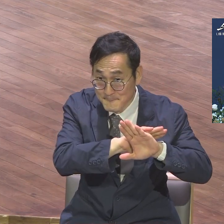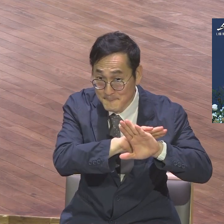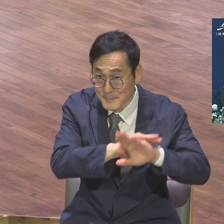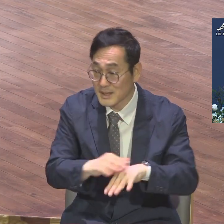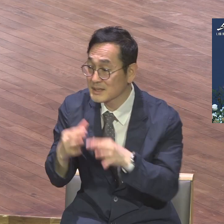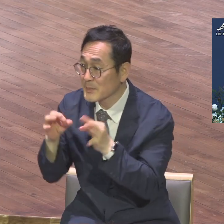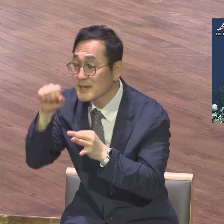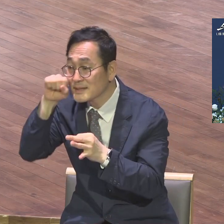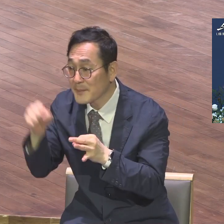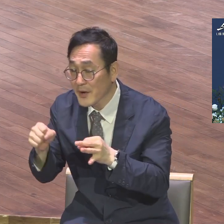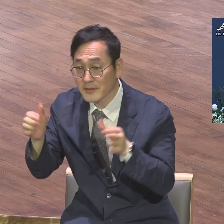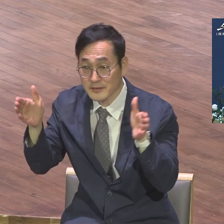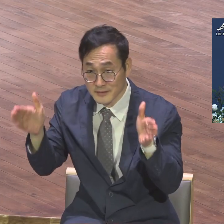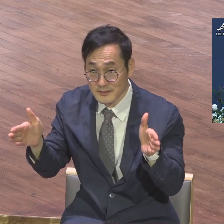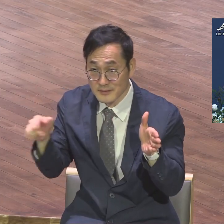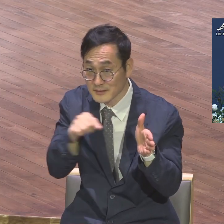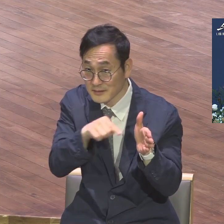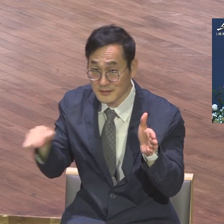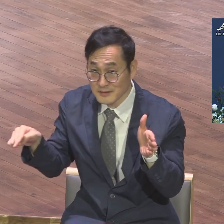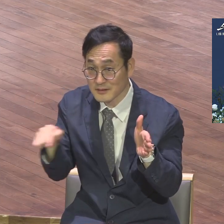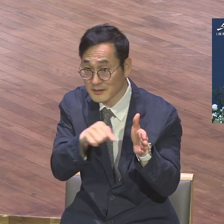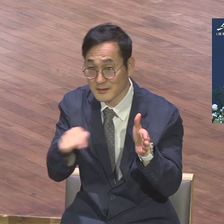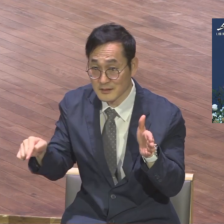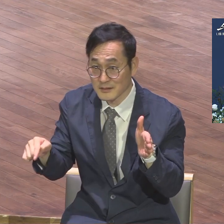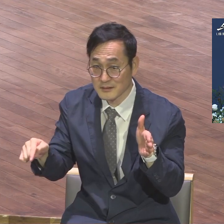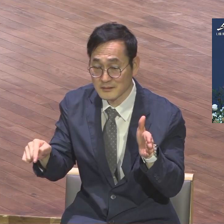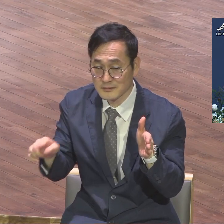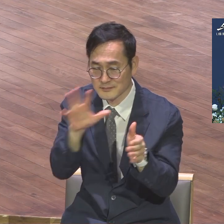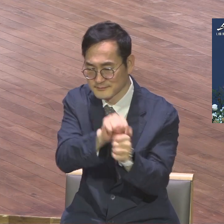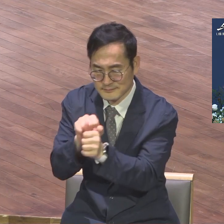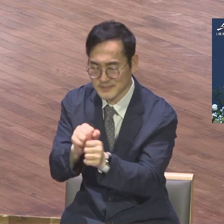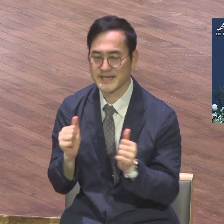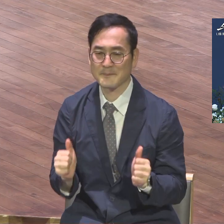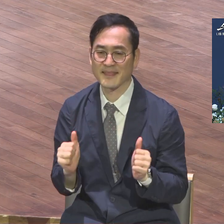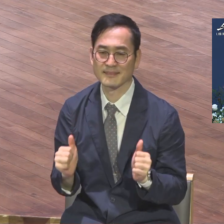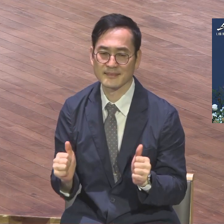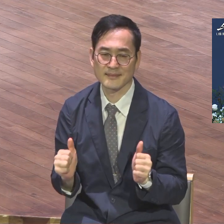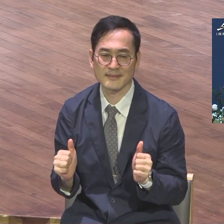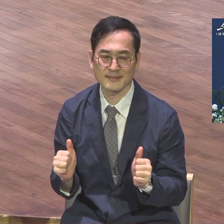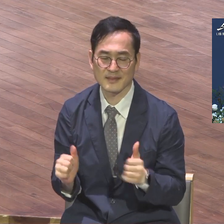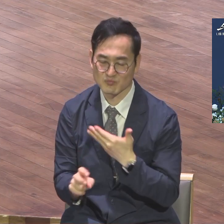금요일 새벽까지 불법 재판이 계속 진행이 된 것입니다.